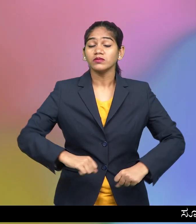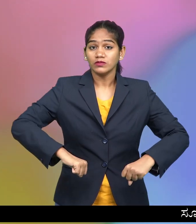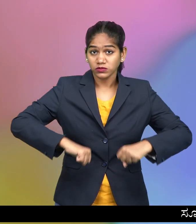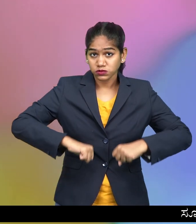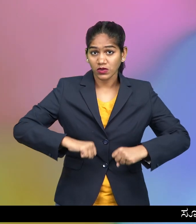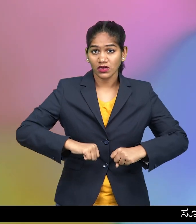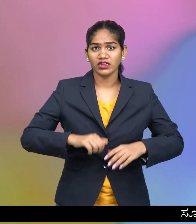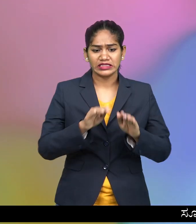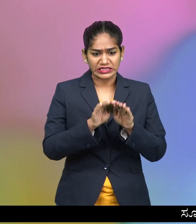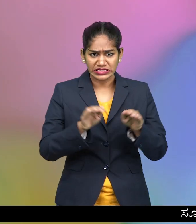ಸ್ಥೂಲಾಕಾರದ ಮಕ್ಕಳು,